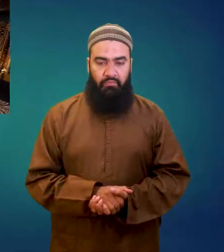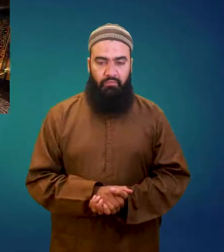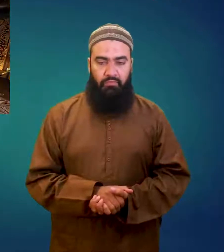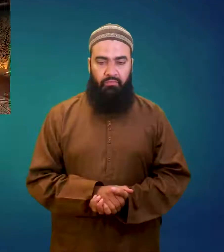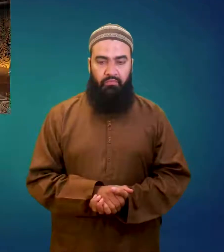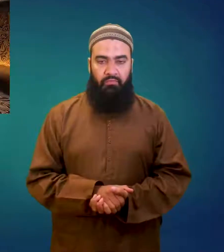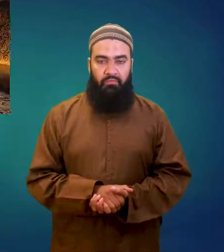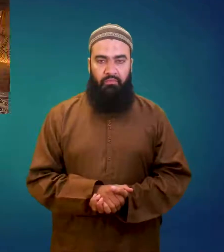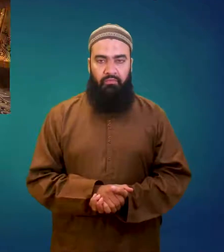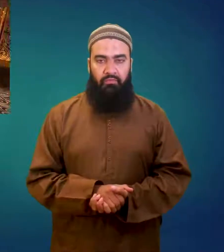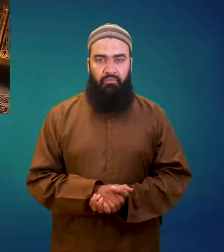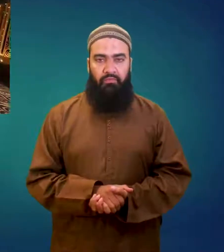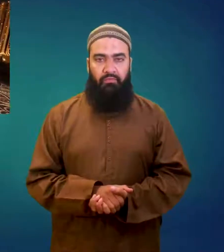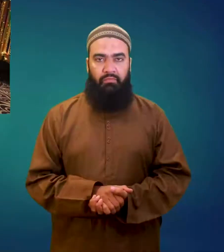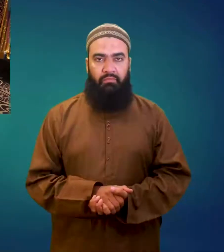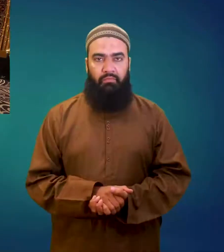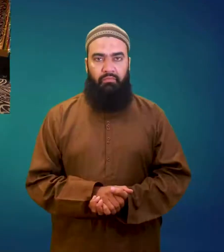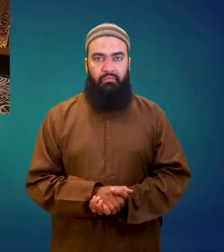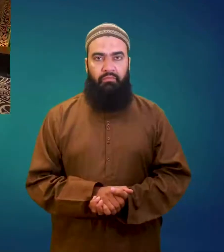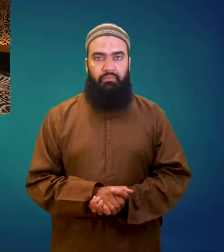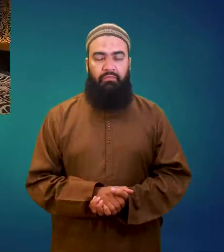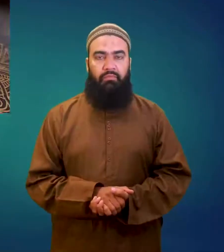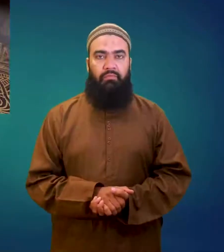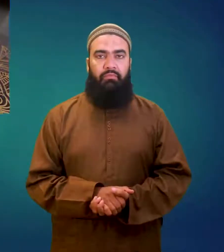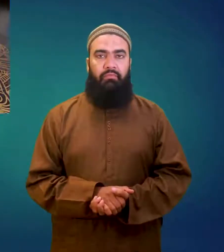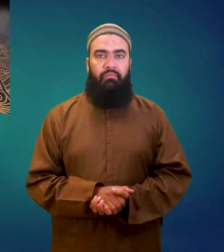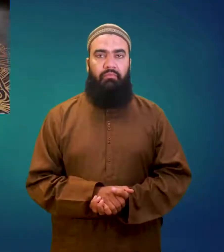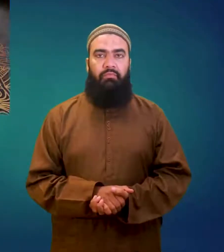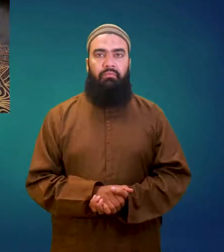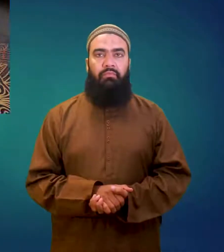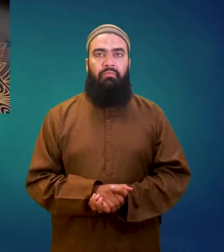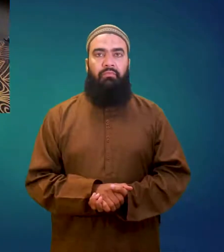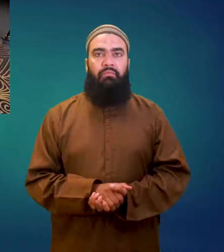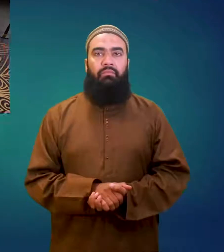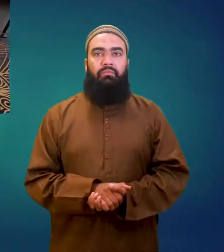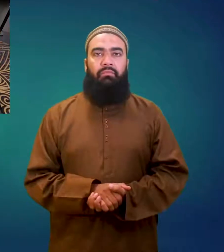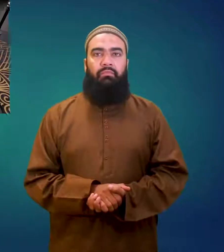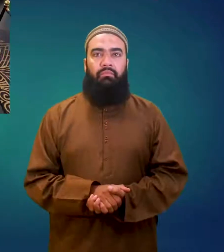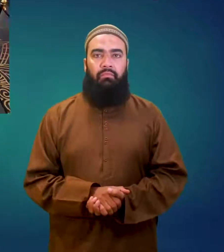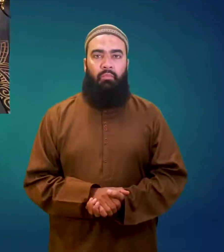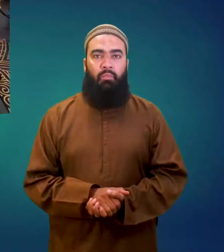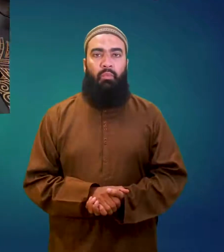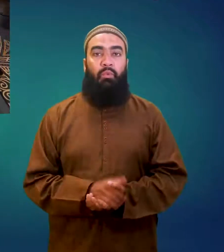القرآن ام على قلوب